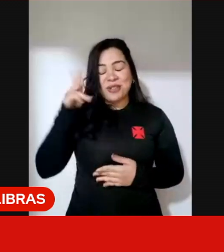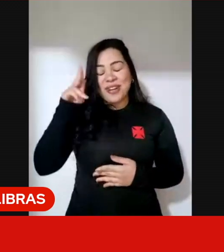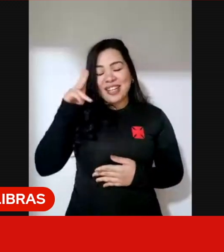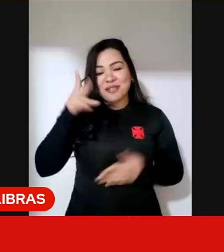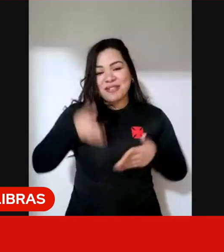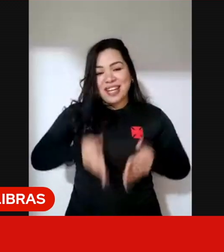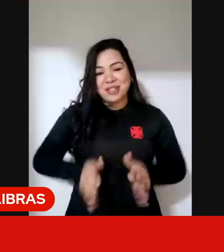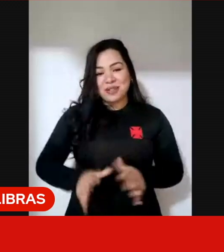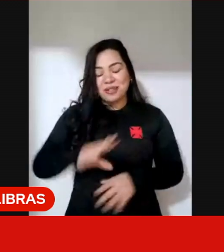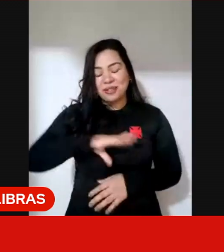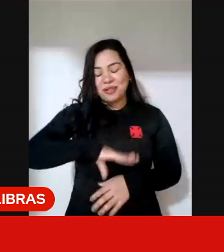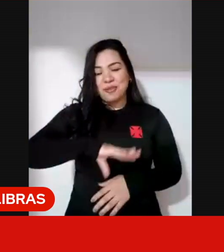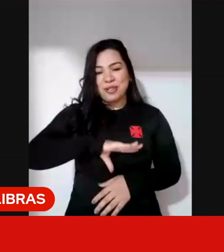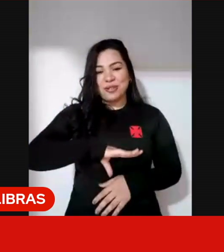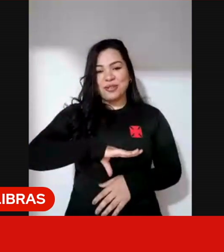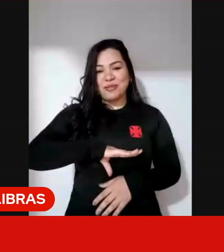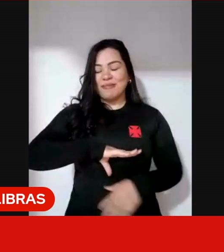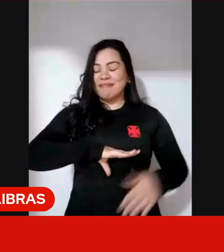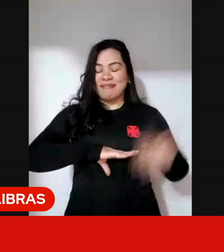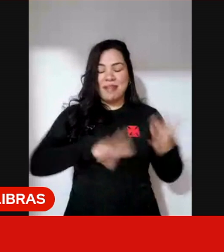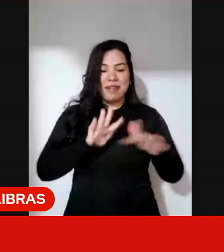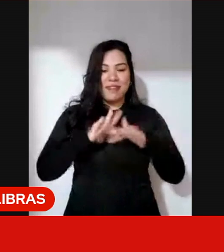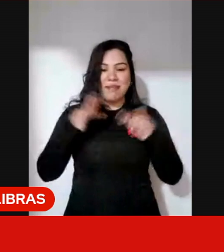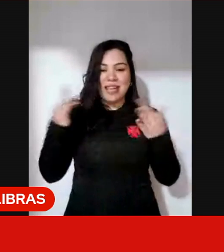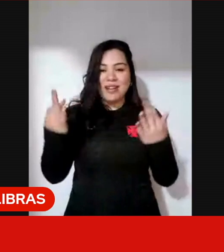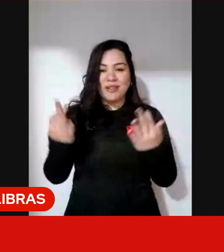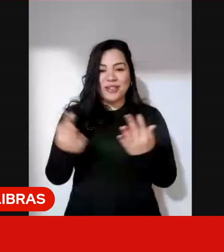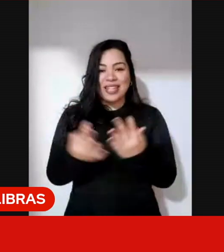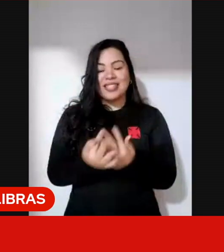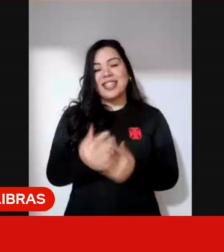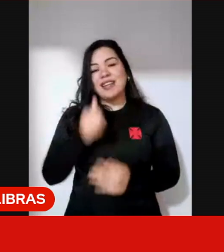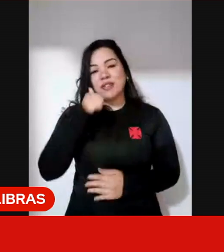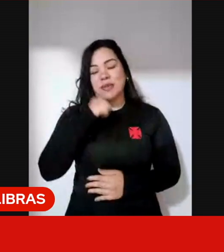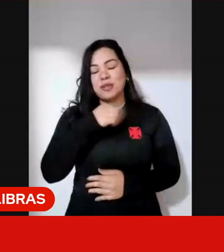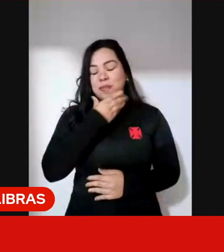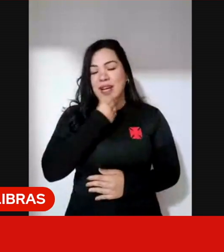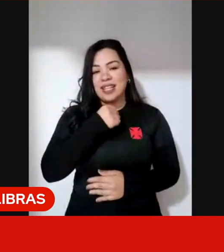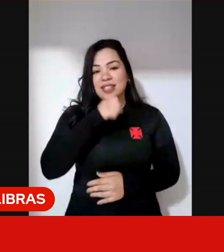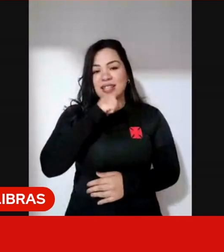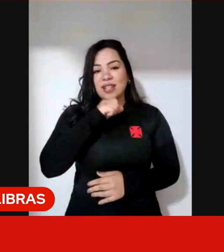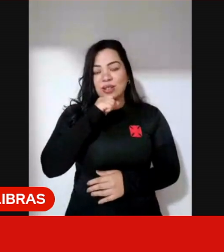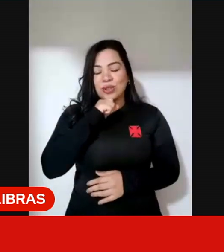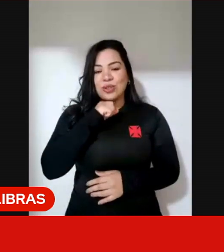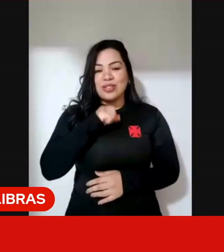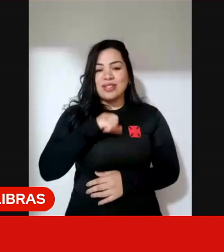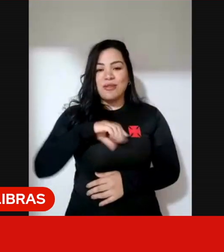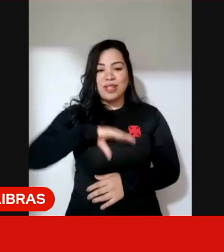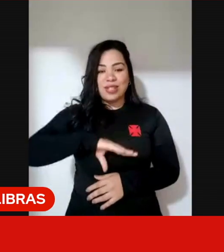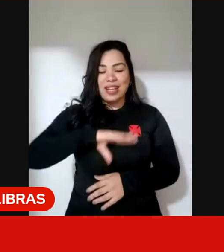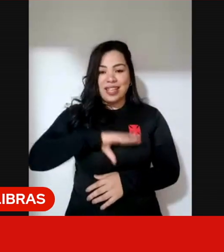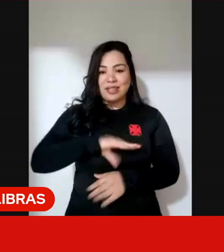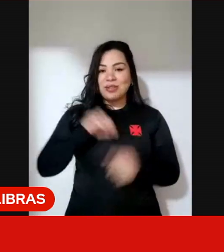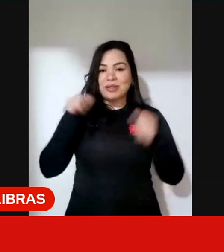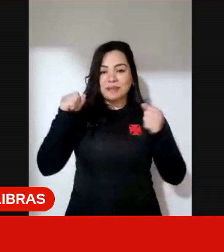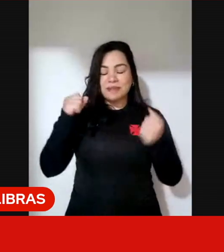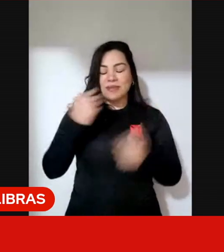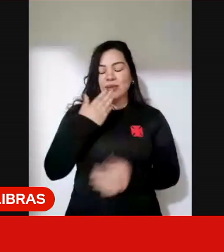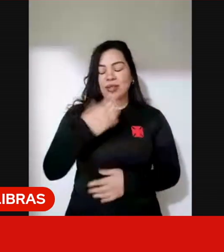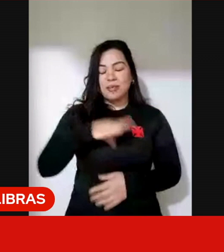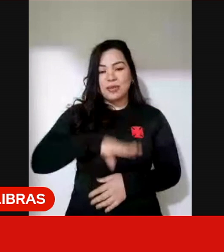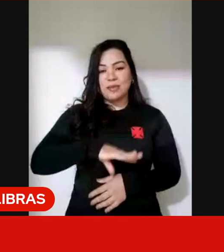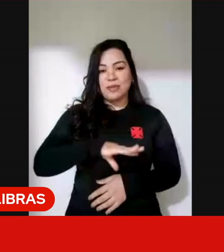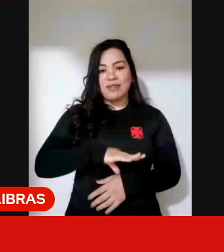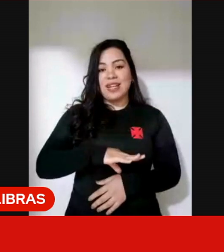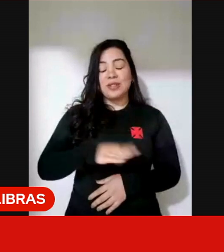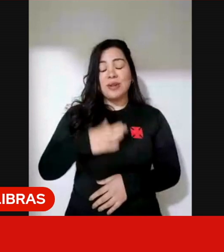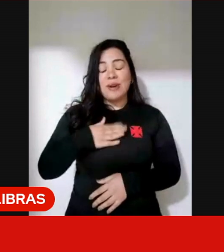Minha história no Vasco começou da minha família, quando eu nasci, né, os meus pais todos são vascaínos,